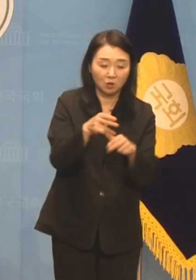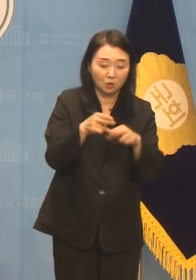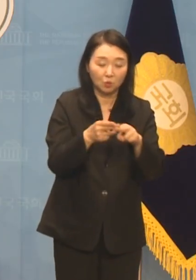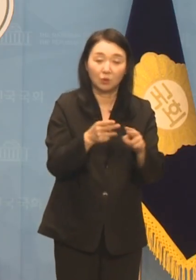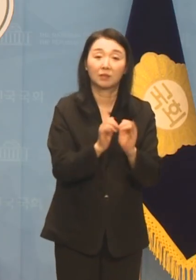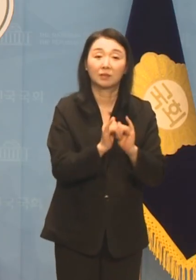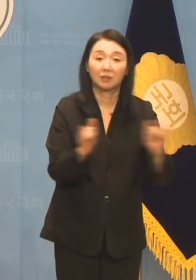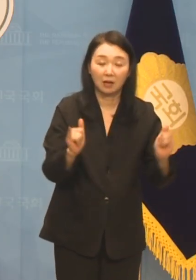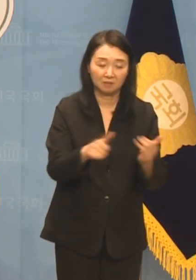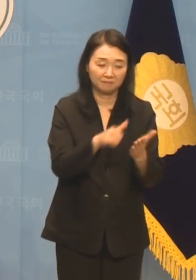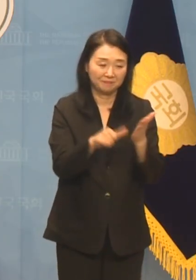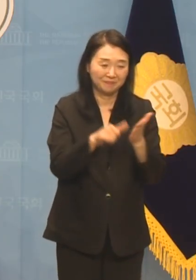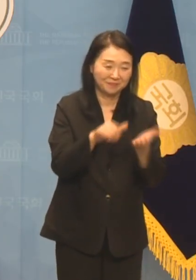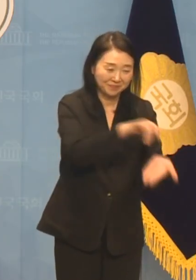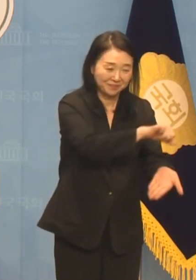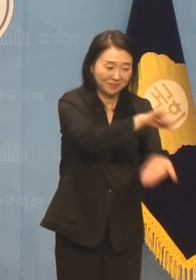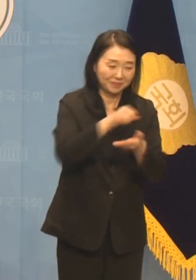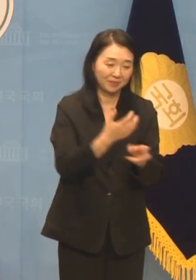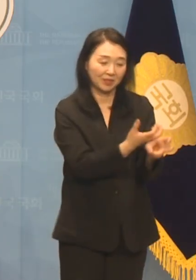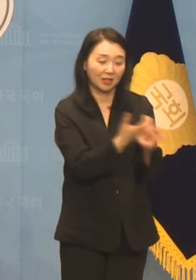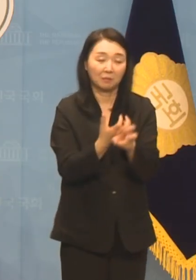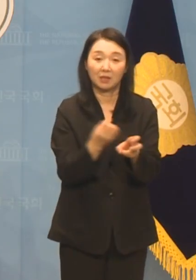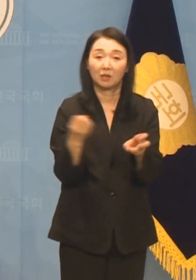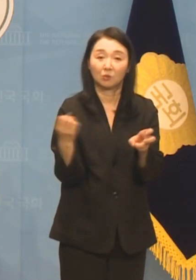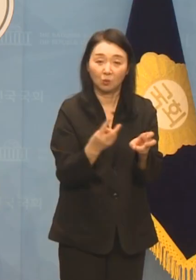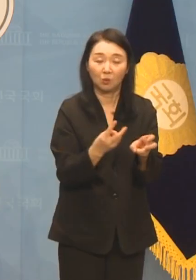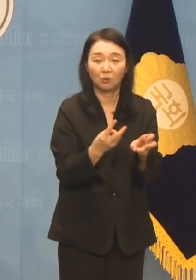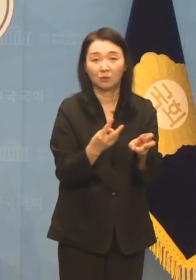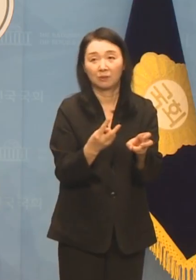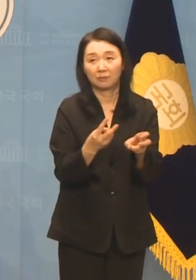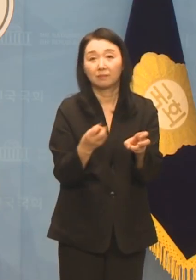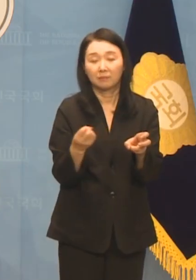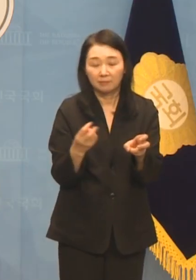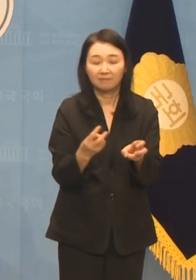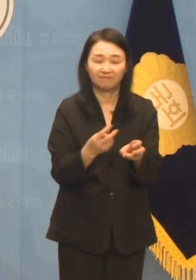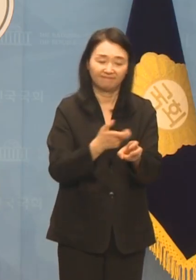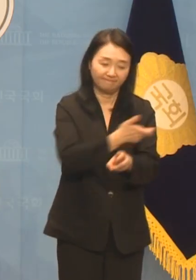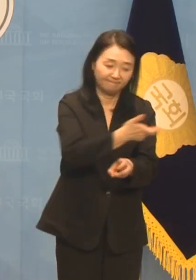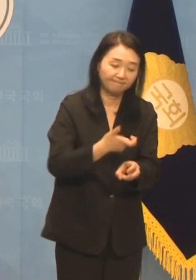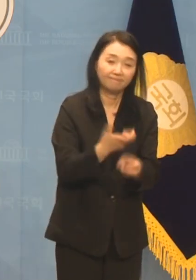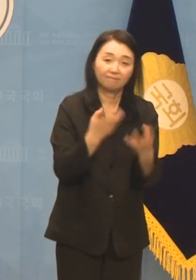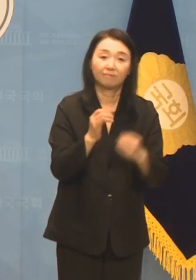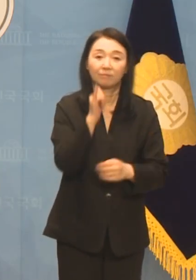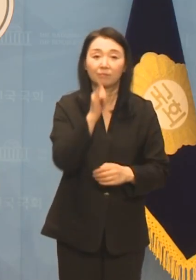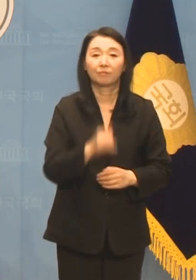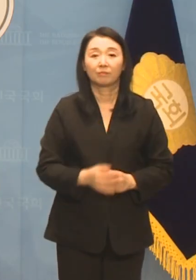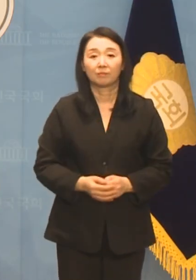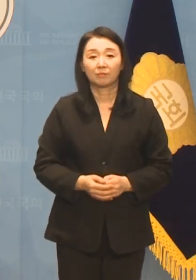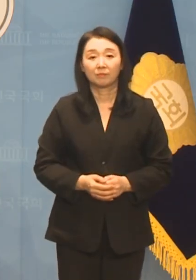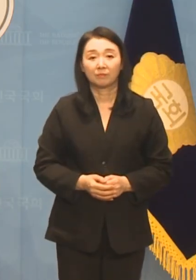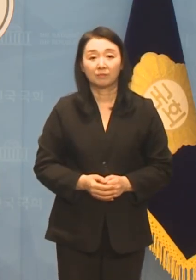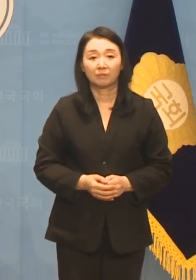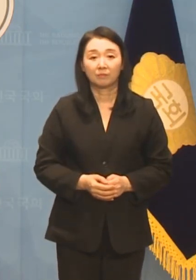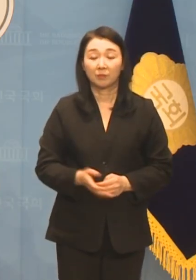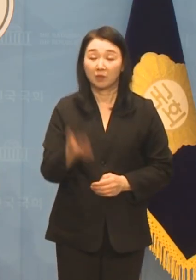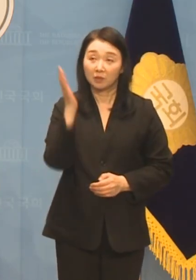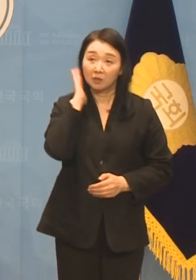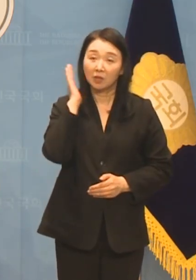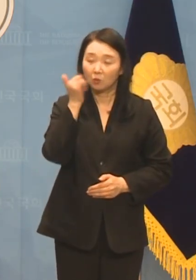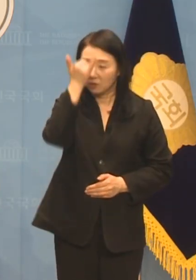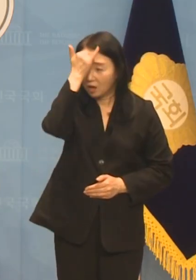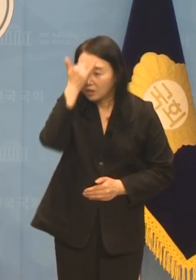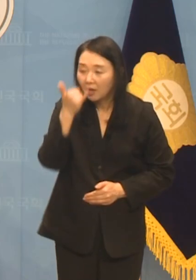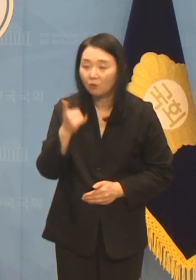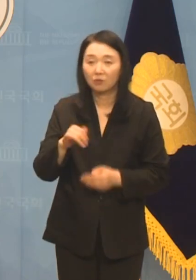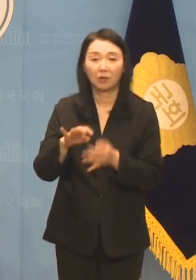조리사들이 식자재를 실은 탑차와 함께 수시로 드나들었습니다. 전직 대통령 예우에